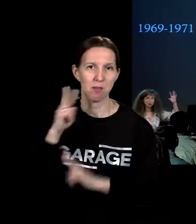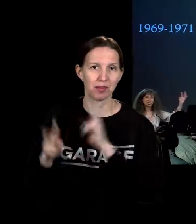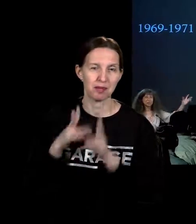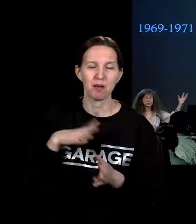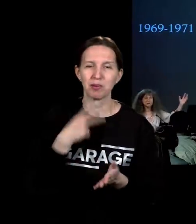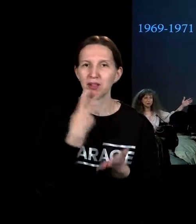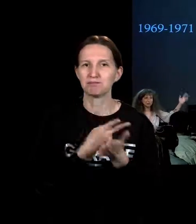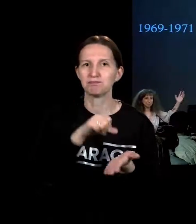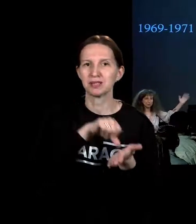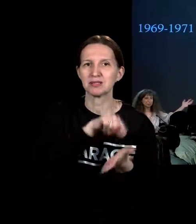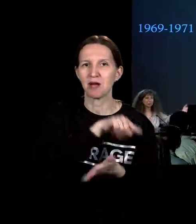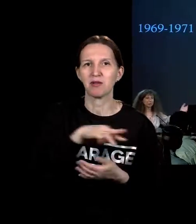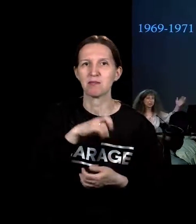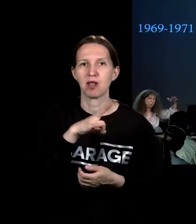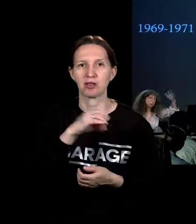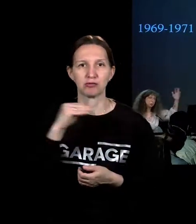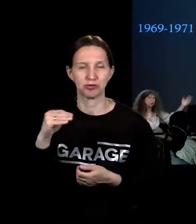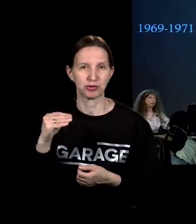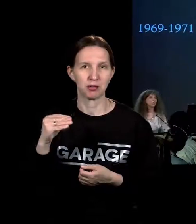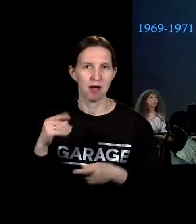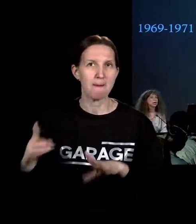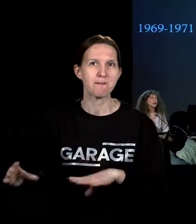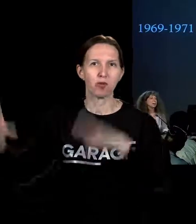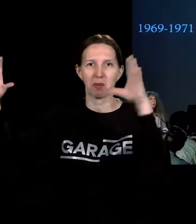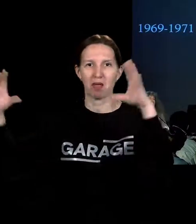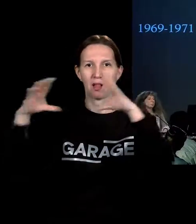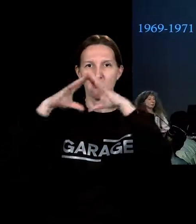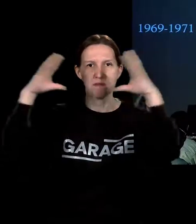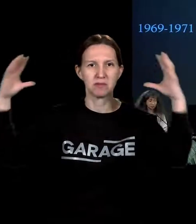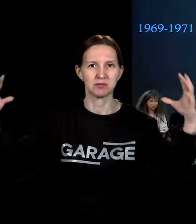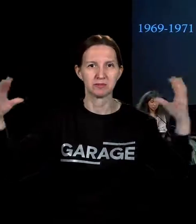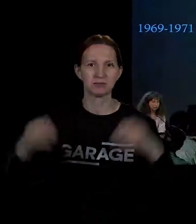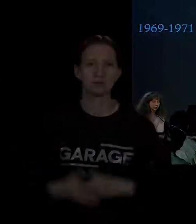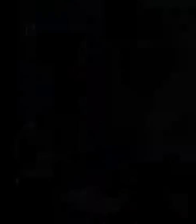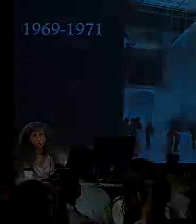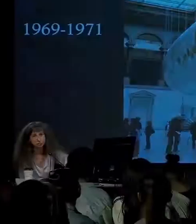и очень красиво смотрелся в большом манеже под потолком.